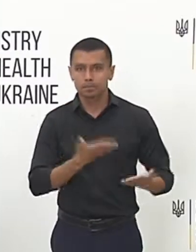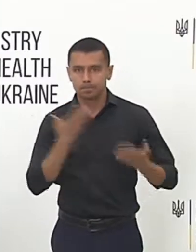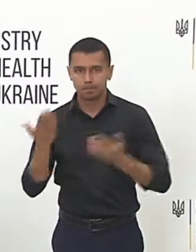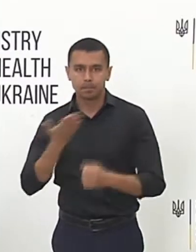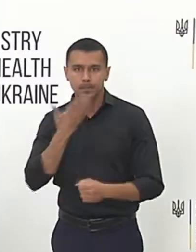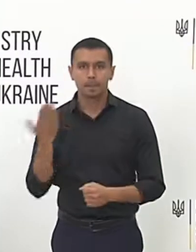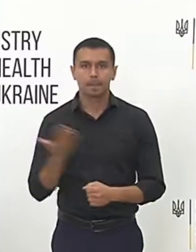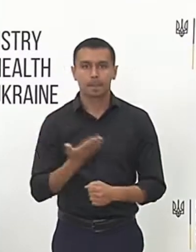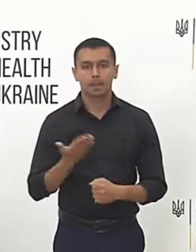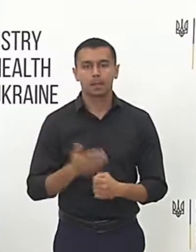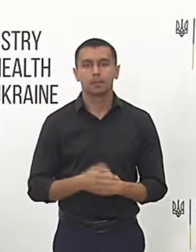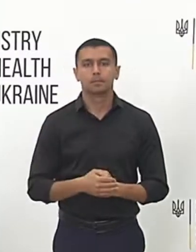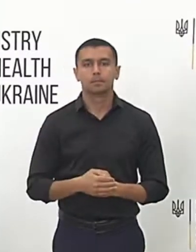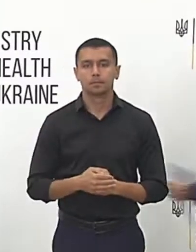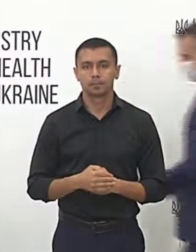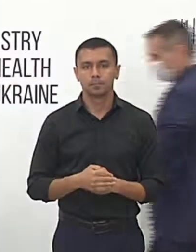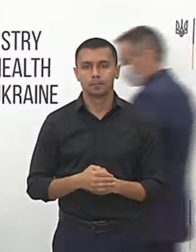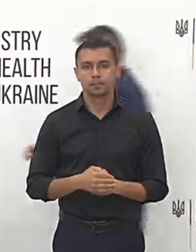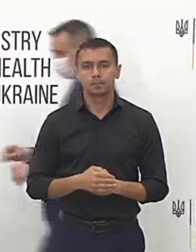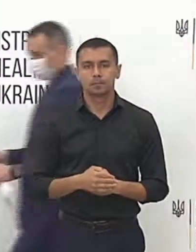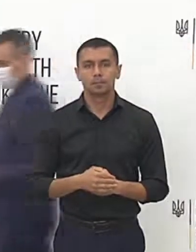вас.